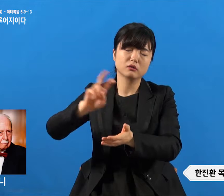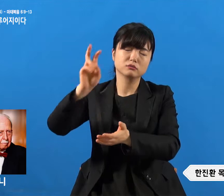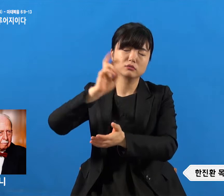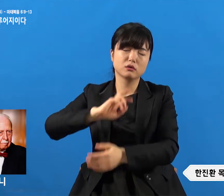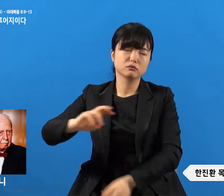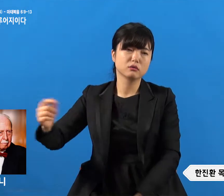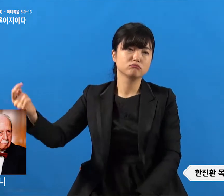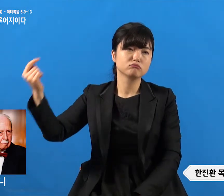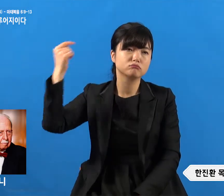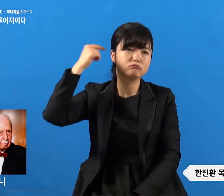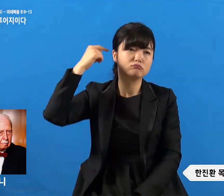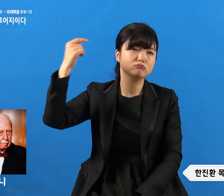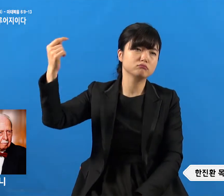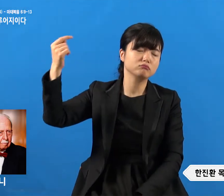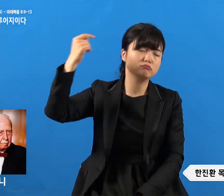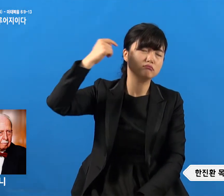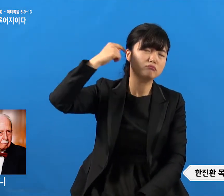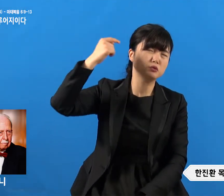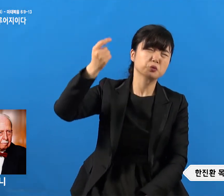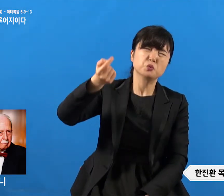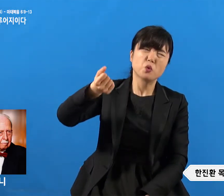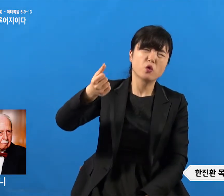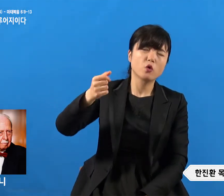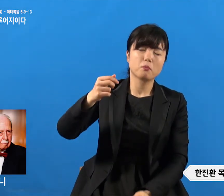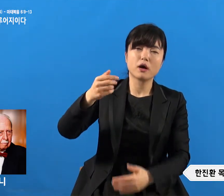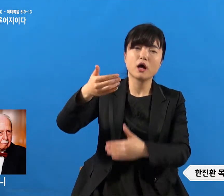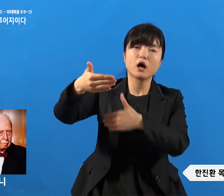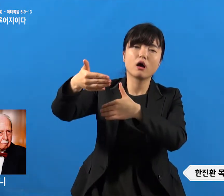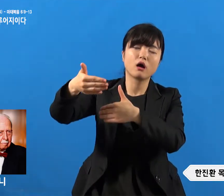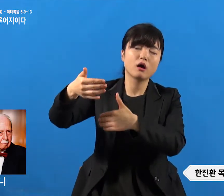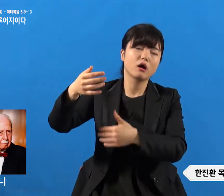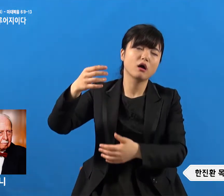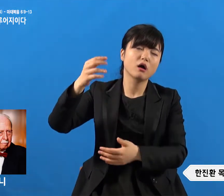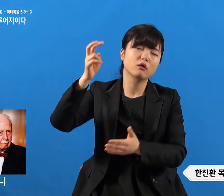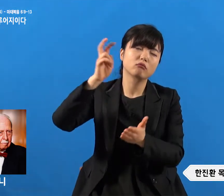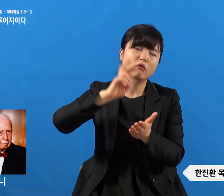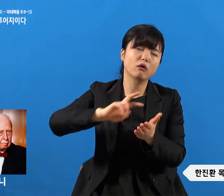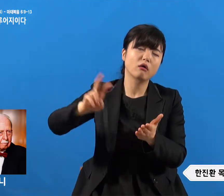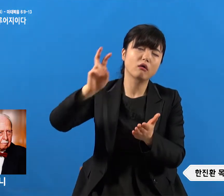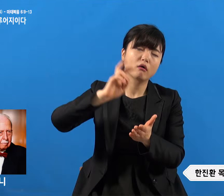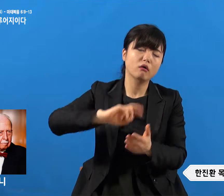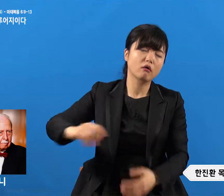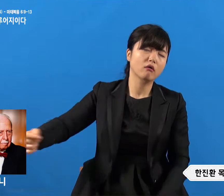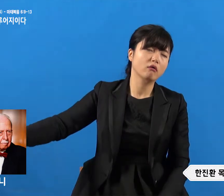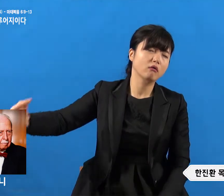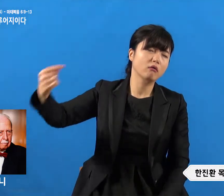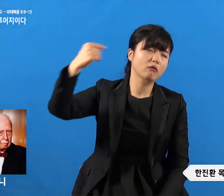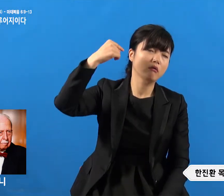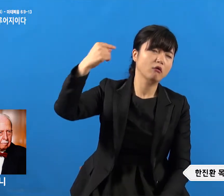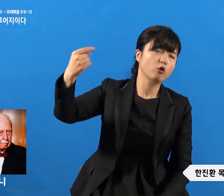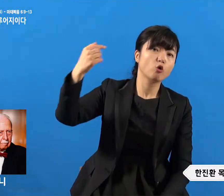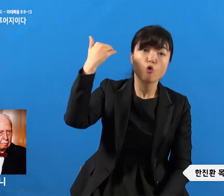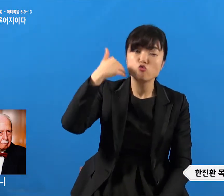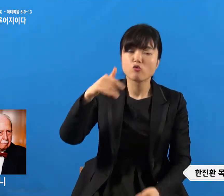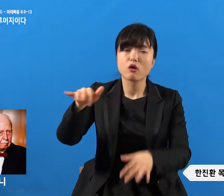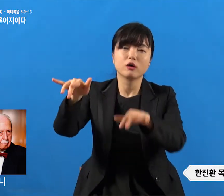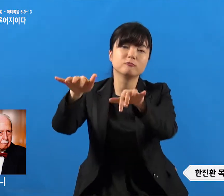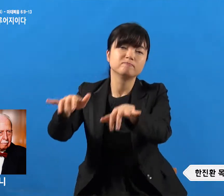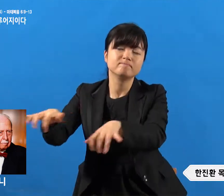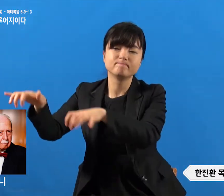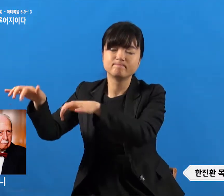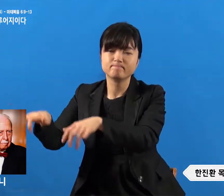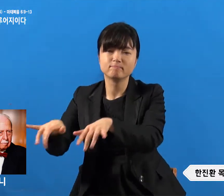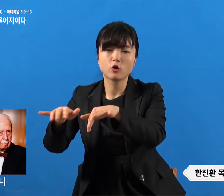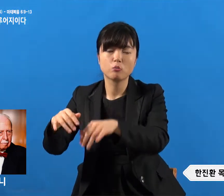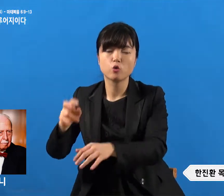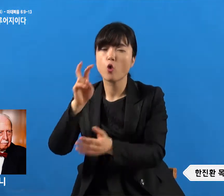찬송을 부르는 소리가 들려옵니다. 조그마한 병실 그 예배실에서 누가 올겐을 타면서 부르는